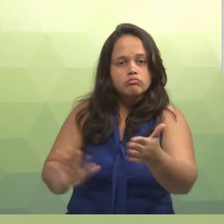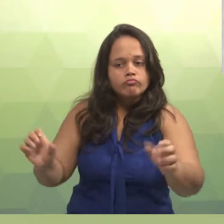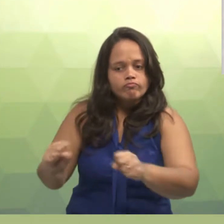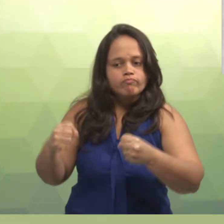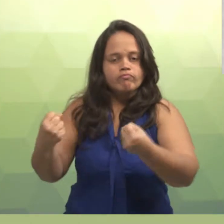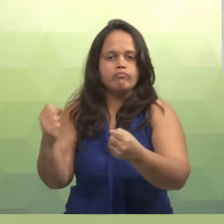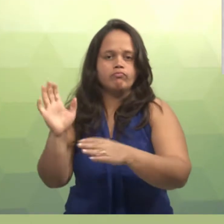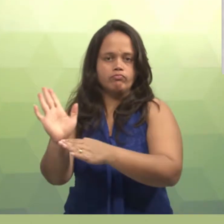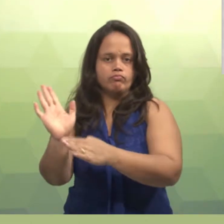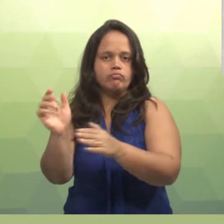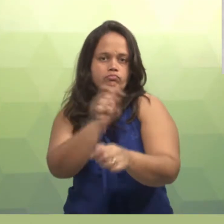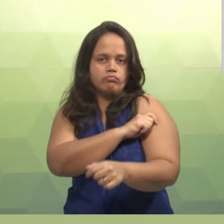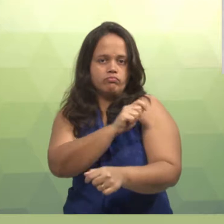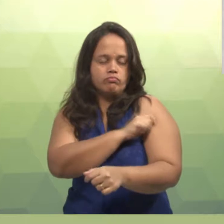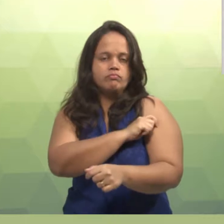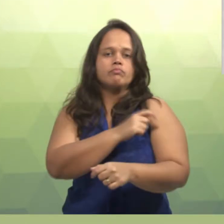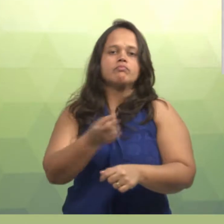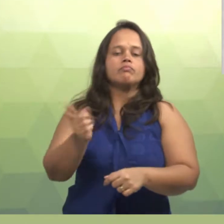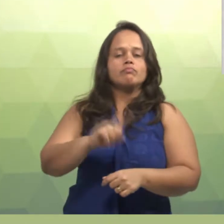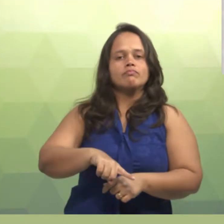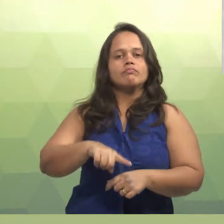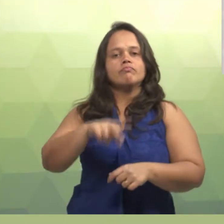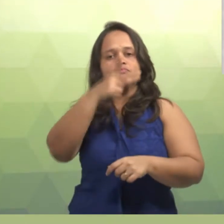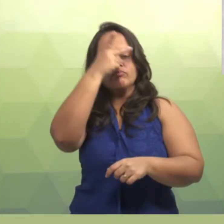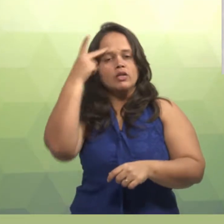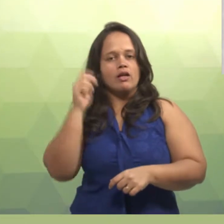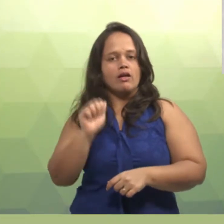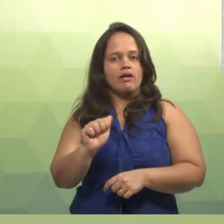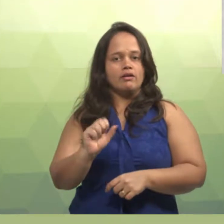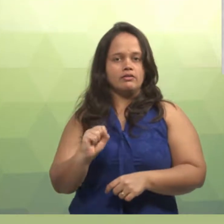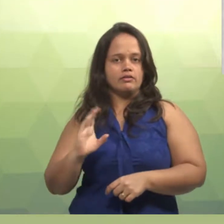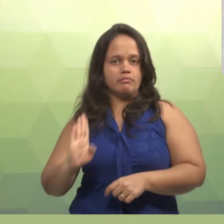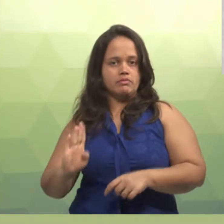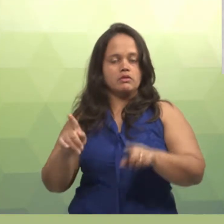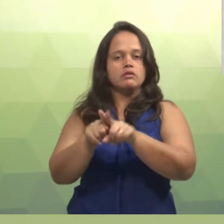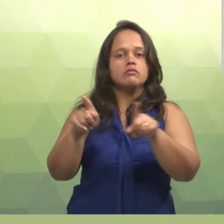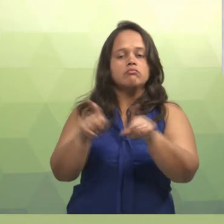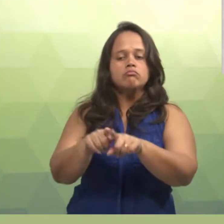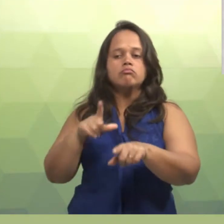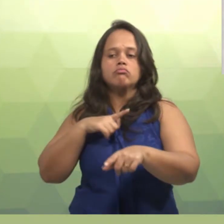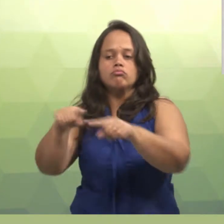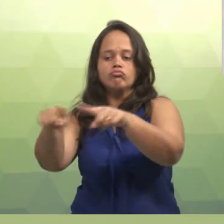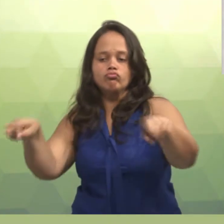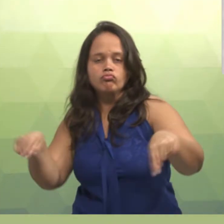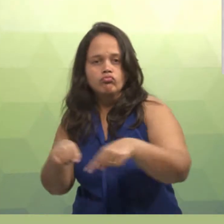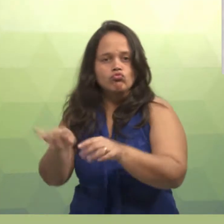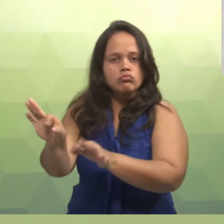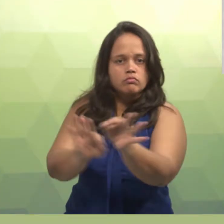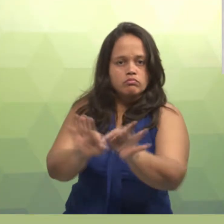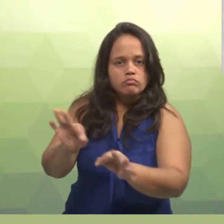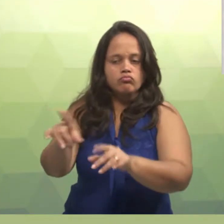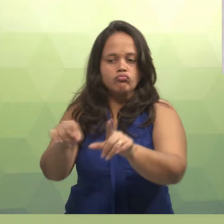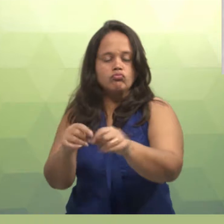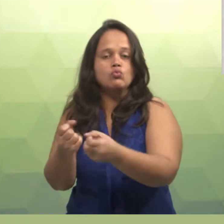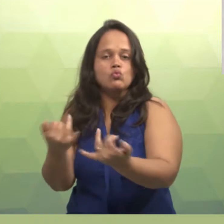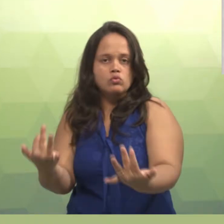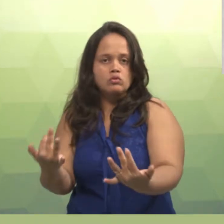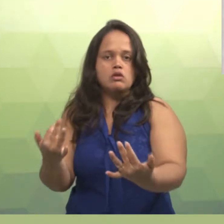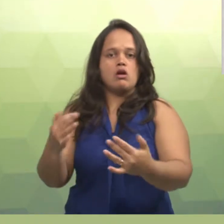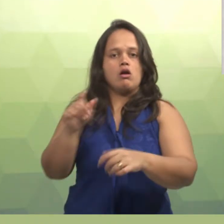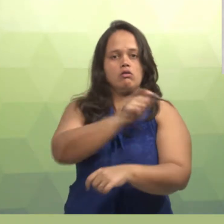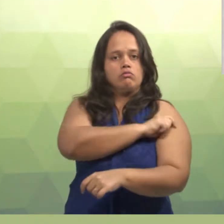de auxiliar de serviço de educação básica, serão considerados também as turmas dos projetos, aluno de